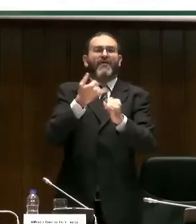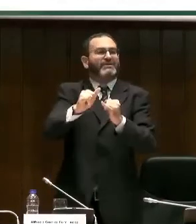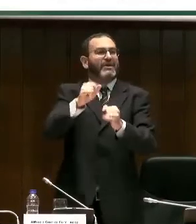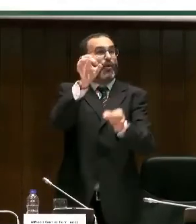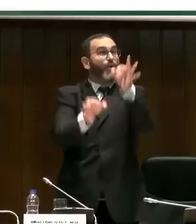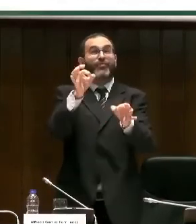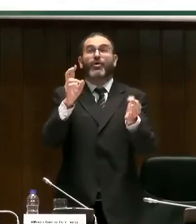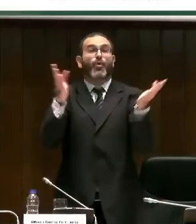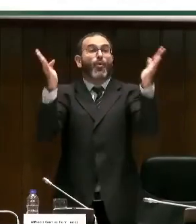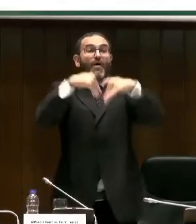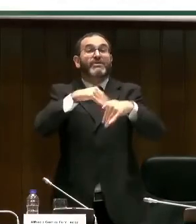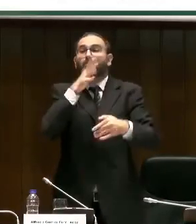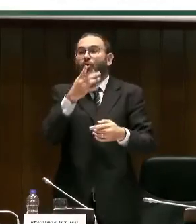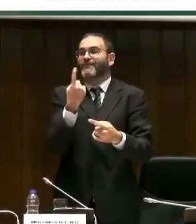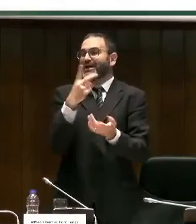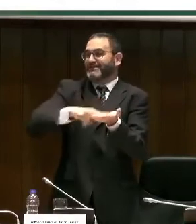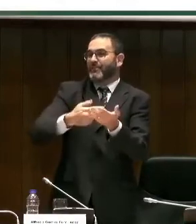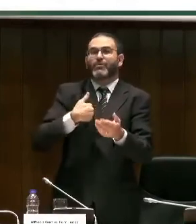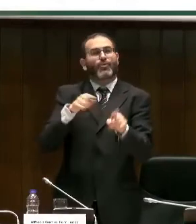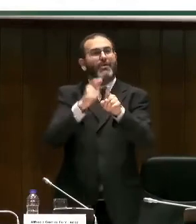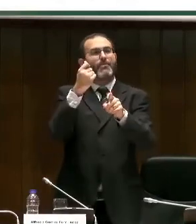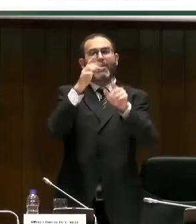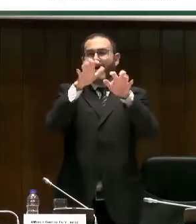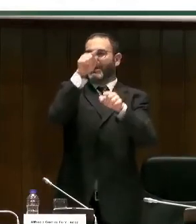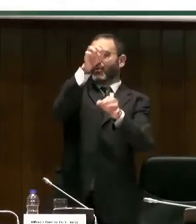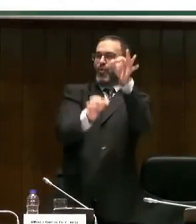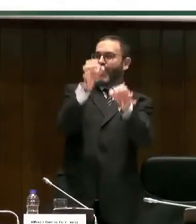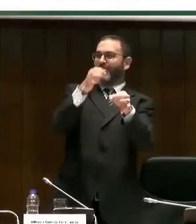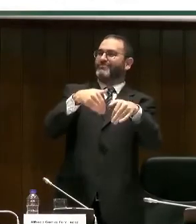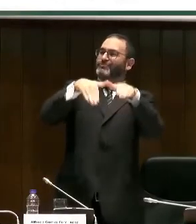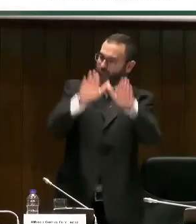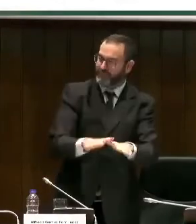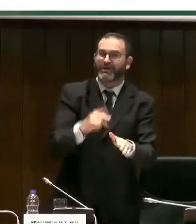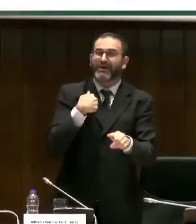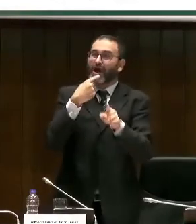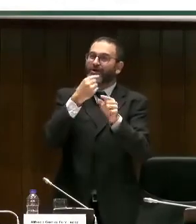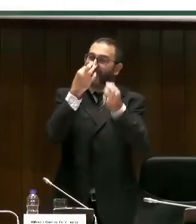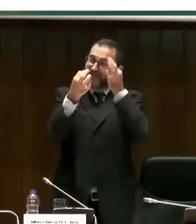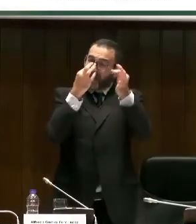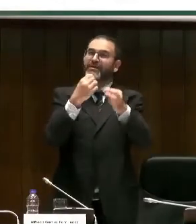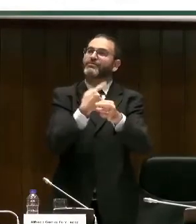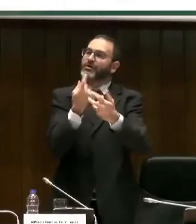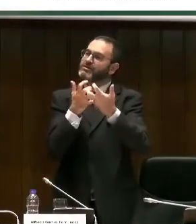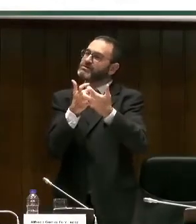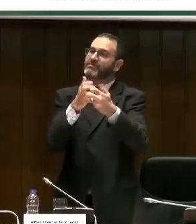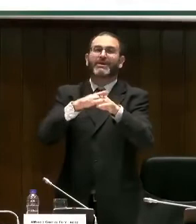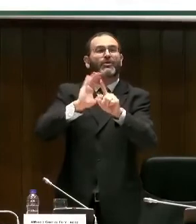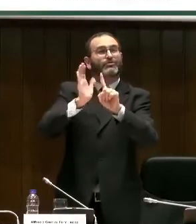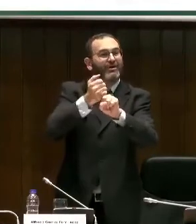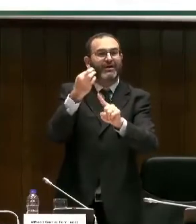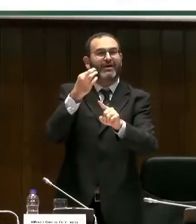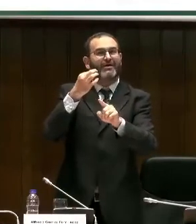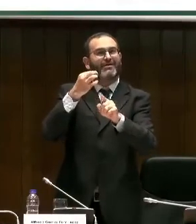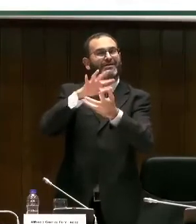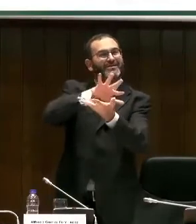sorda, y finalmente pues no se produjo el juicio por falta de intérprete. Mi